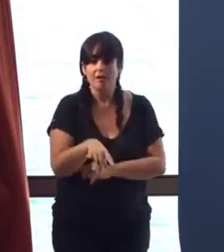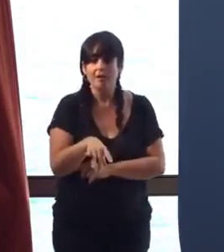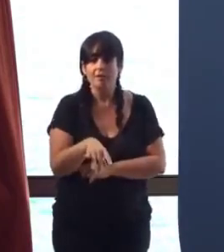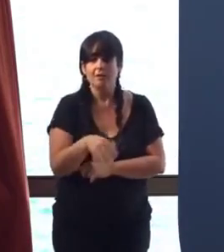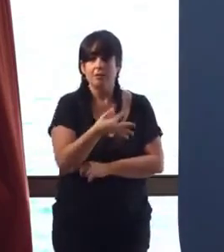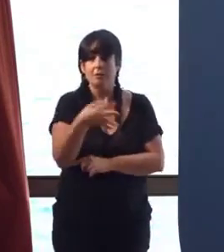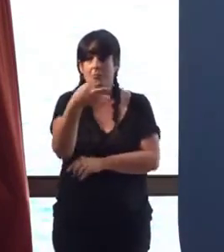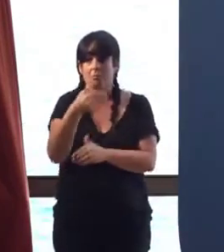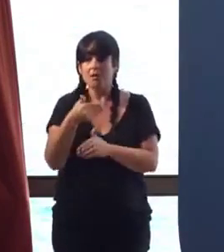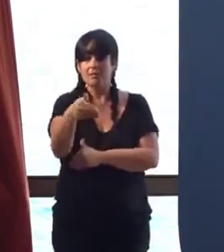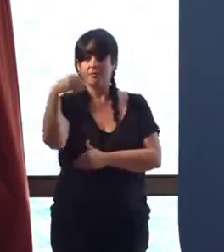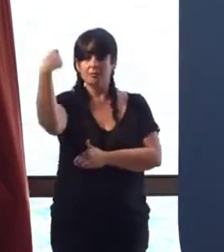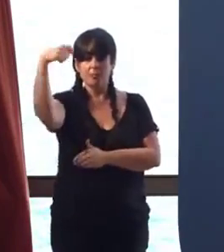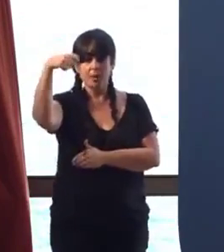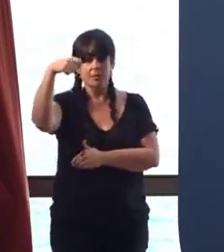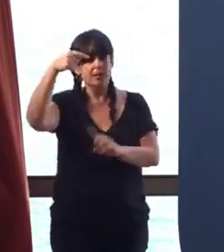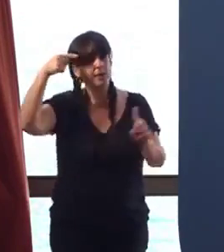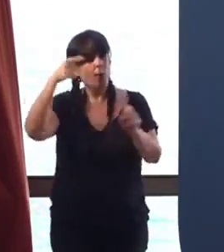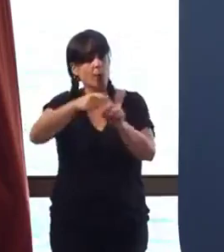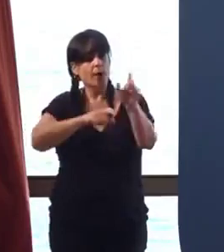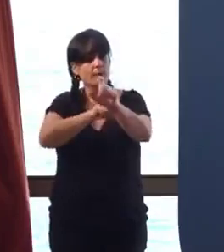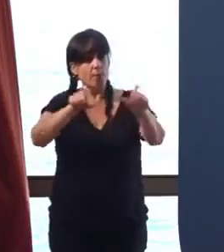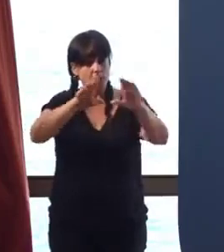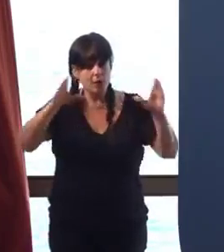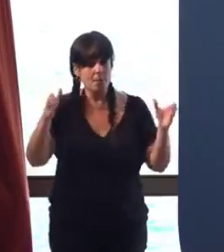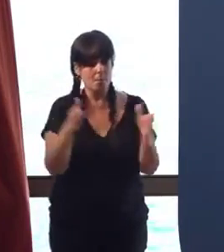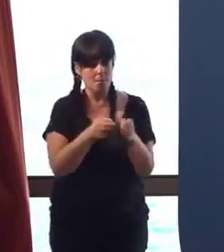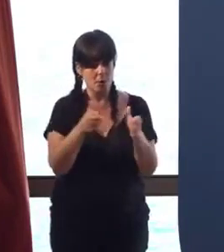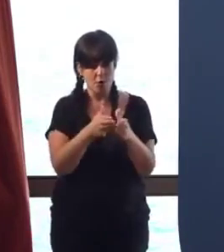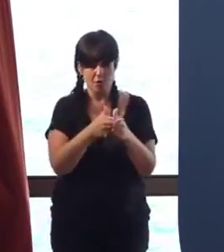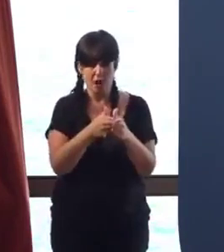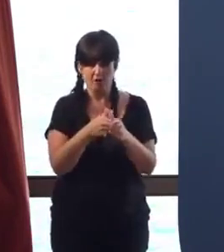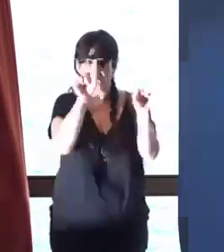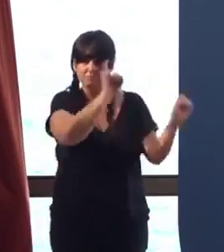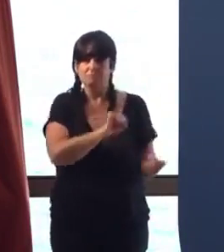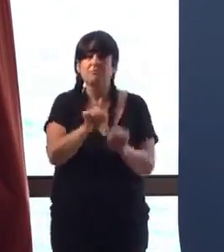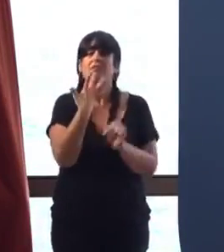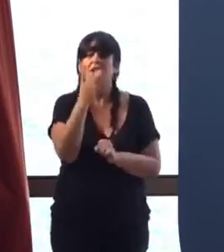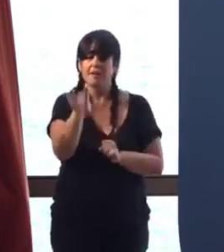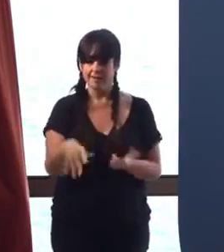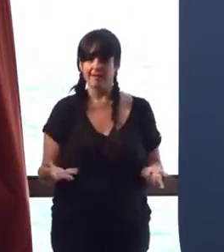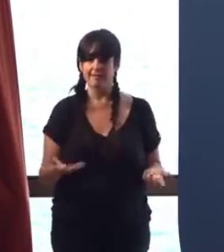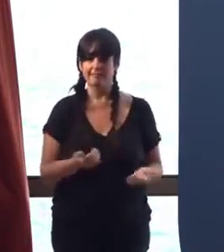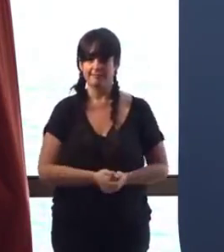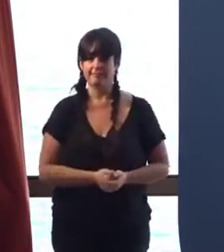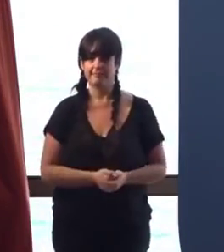para defender los intereses de las minorías que siguen gobernando y robando a la mayor parte de la gente?